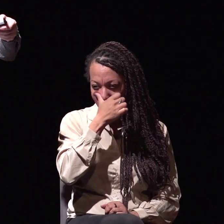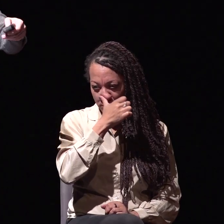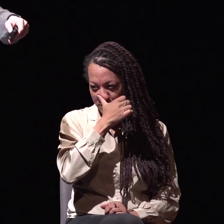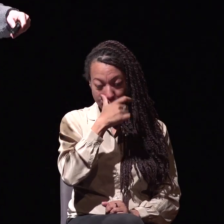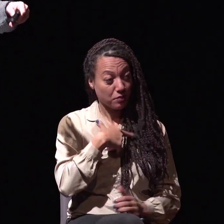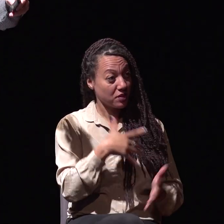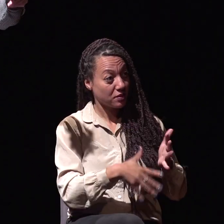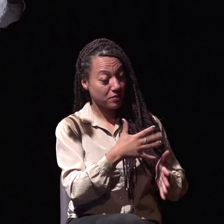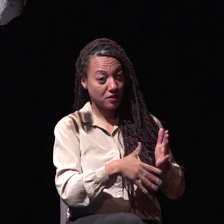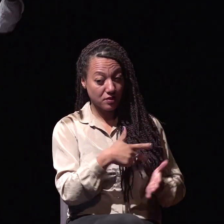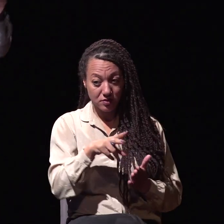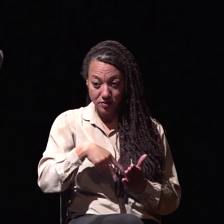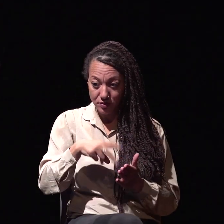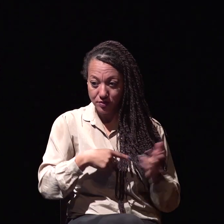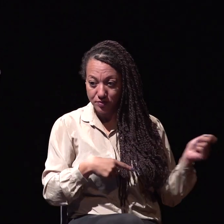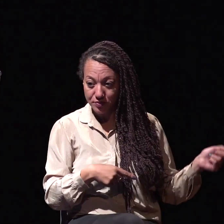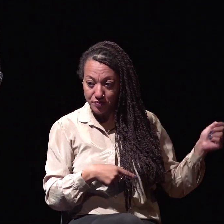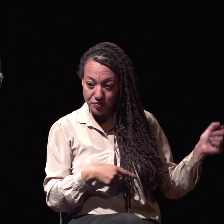me atrapalhei aqui.